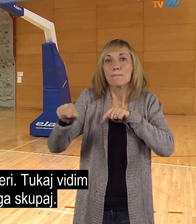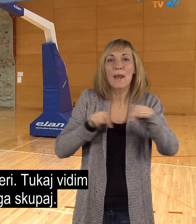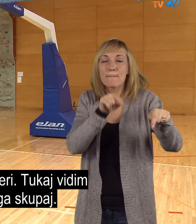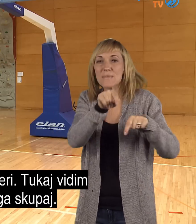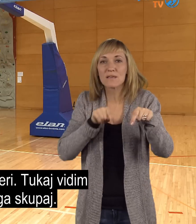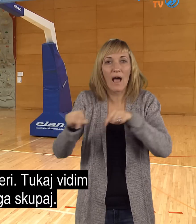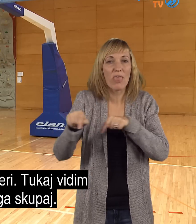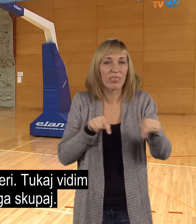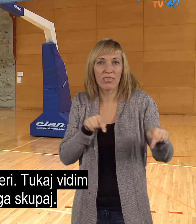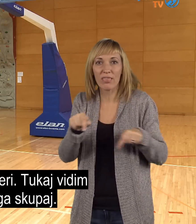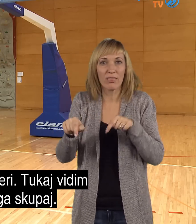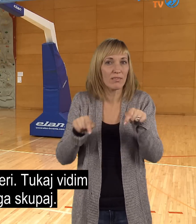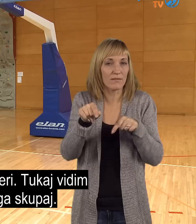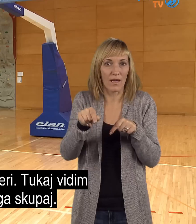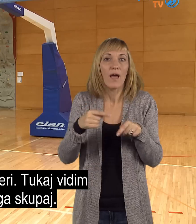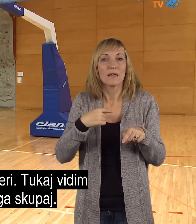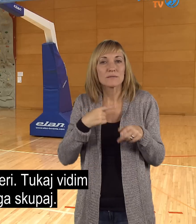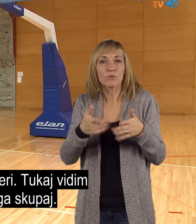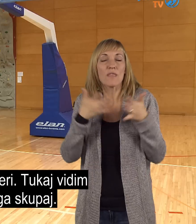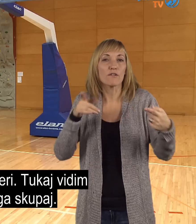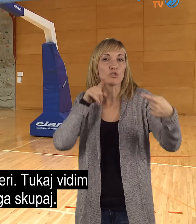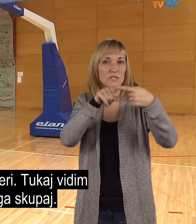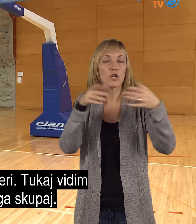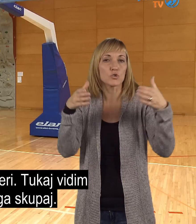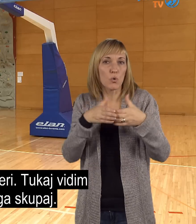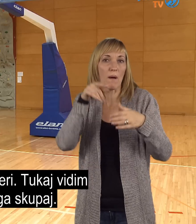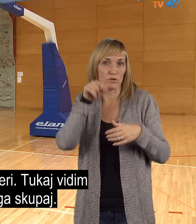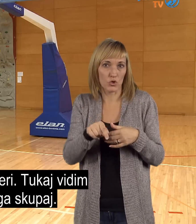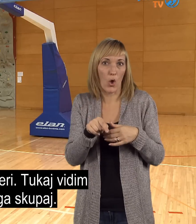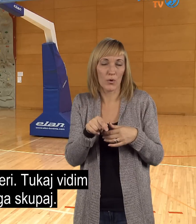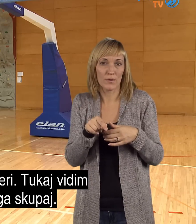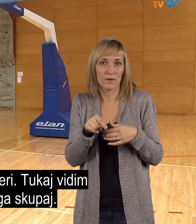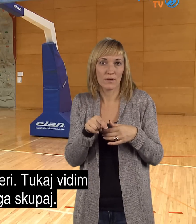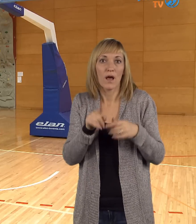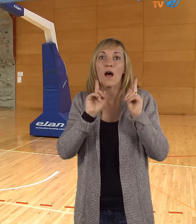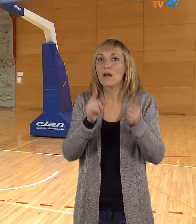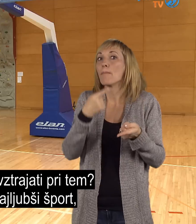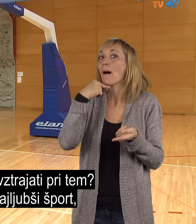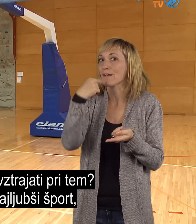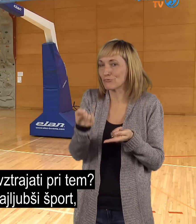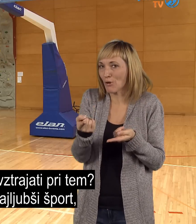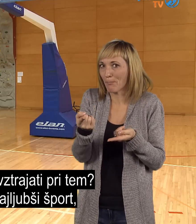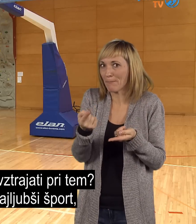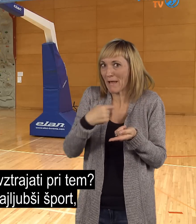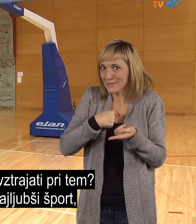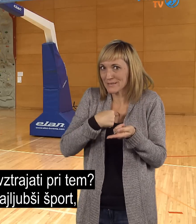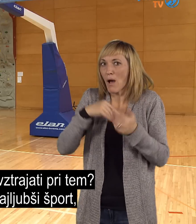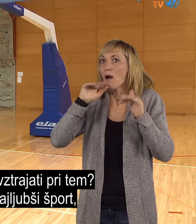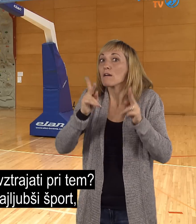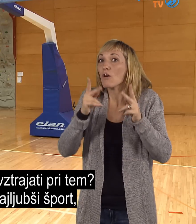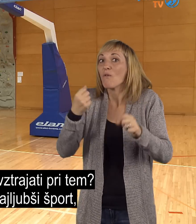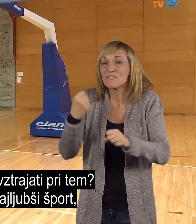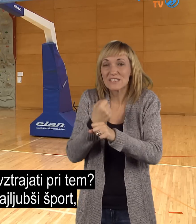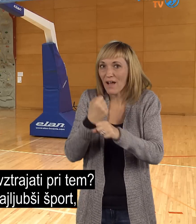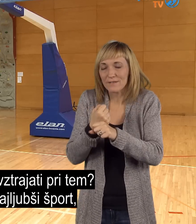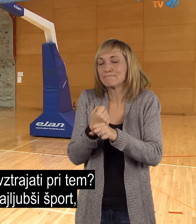veliko premikanja v vse smeri, tako da tukaj vidim največji cilj vsega skupaj. Kaj ne pa rečem,